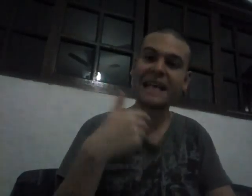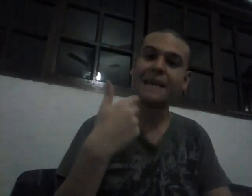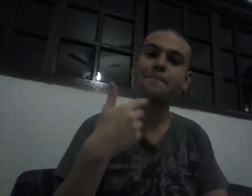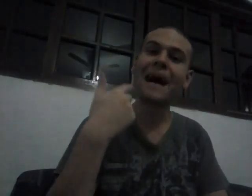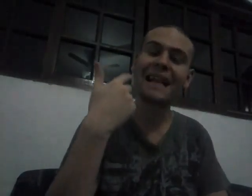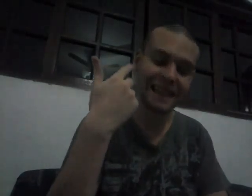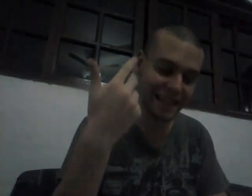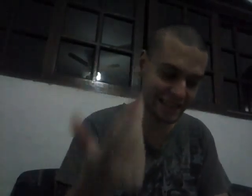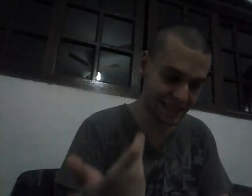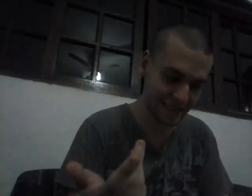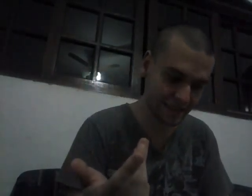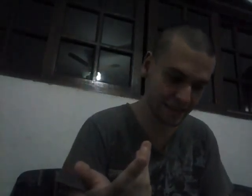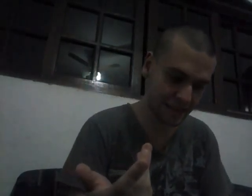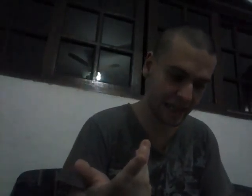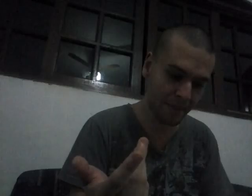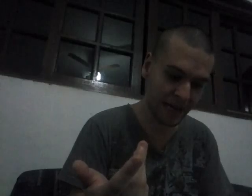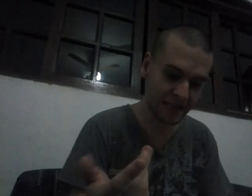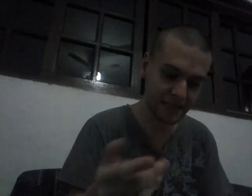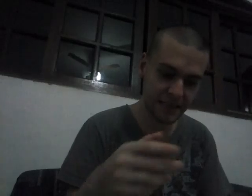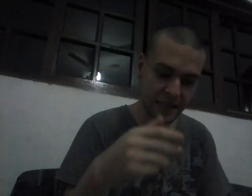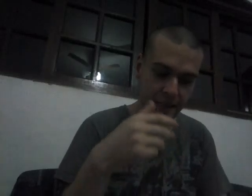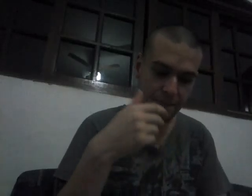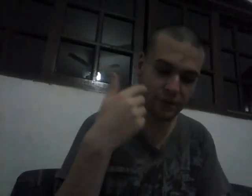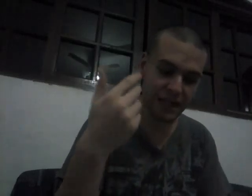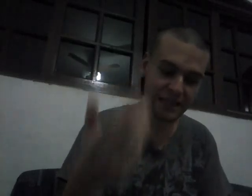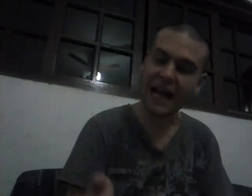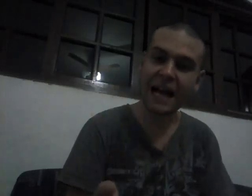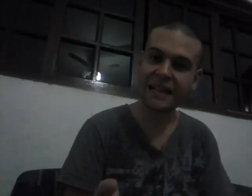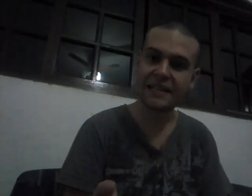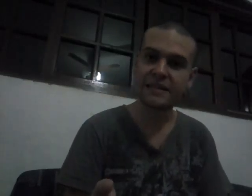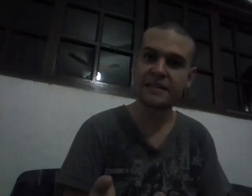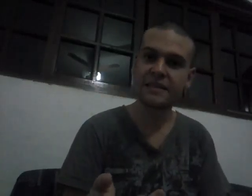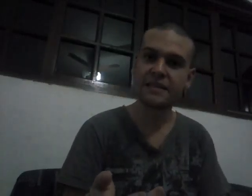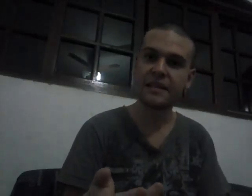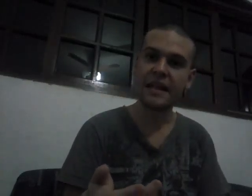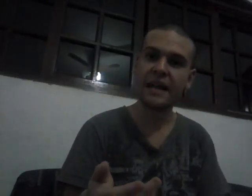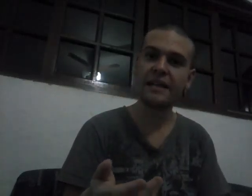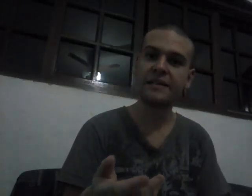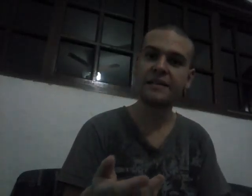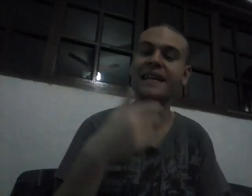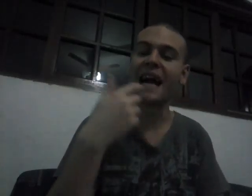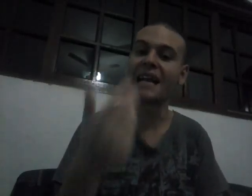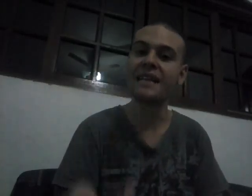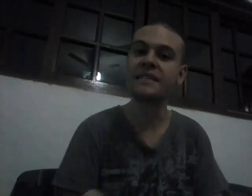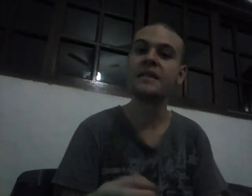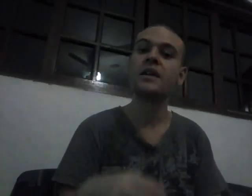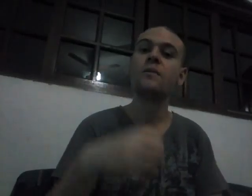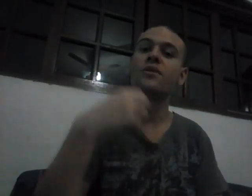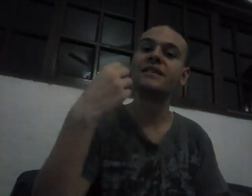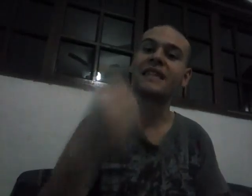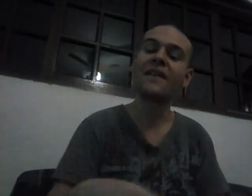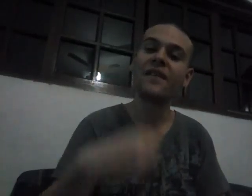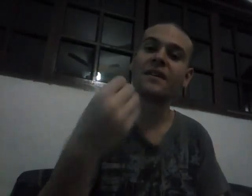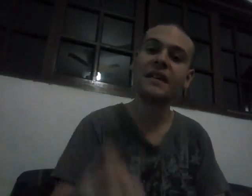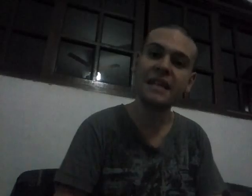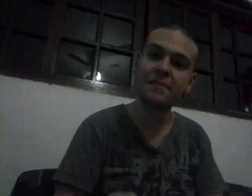queimadas, queimadas, maltratadas, né? Espancadas por estar falando em